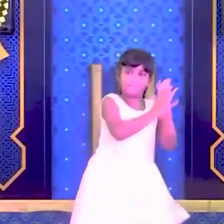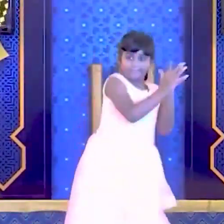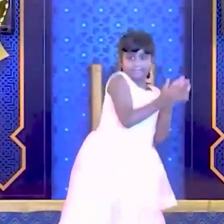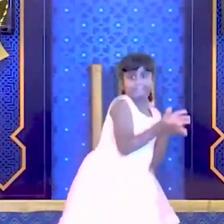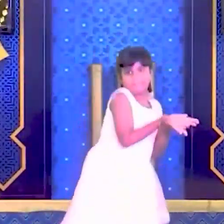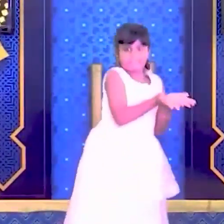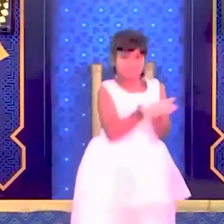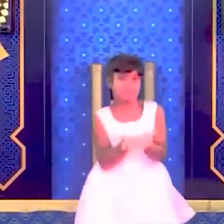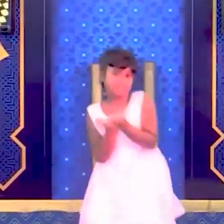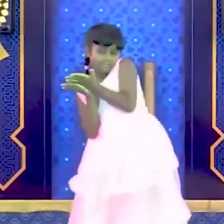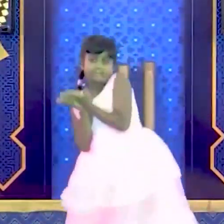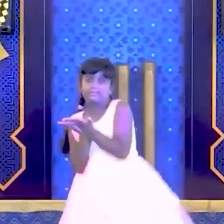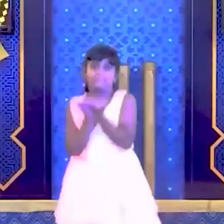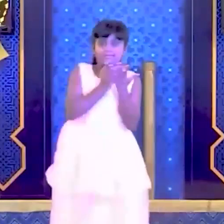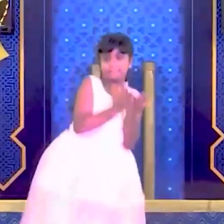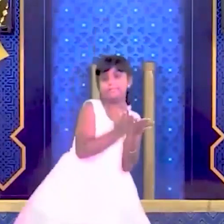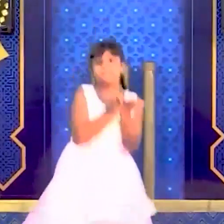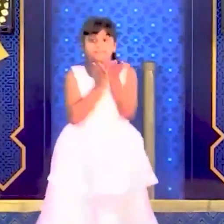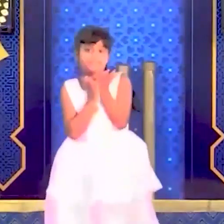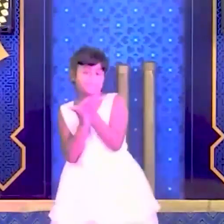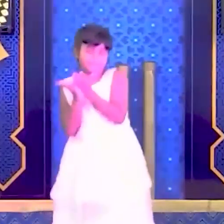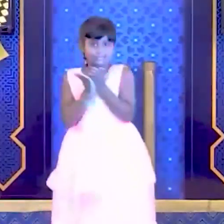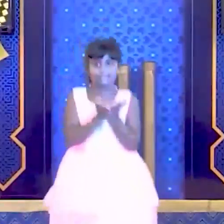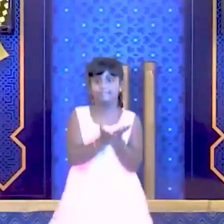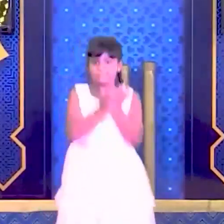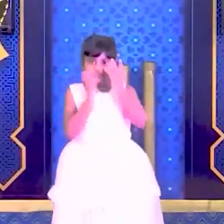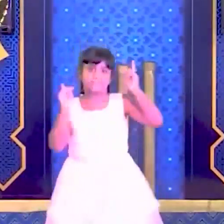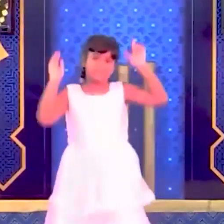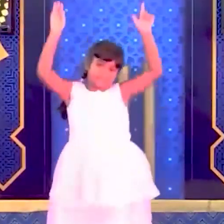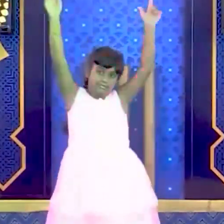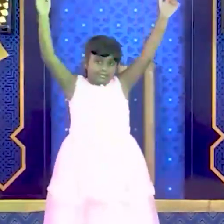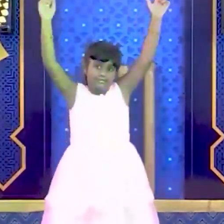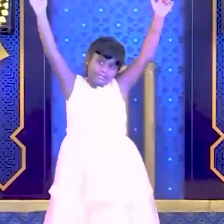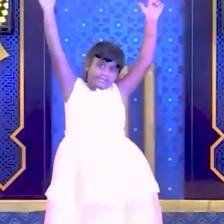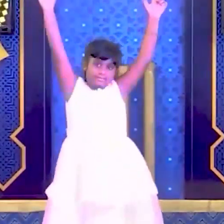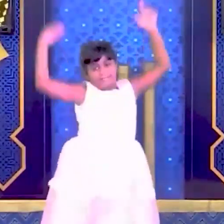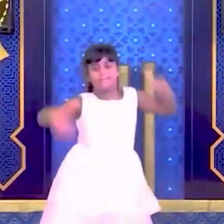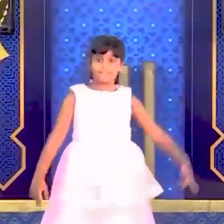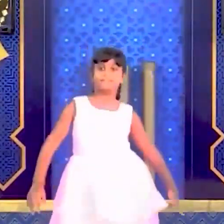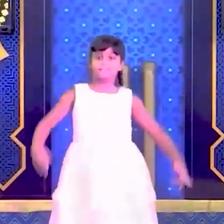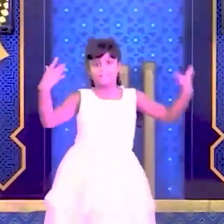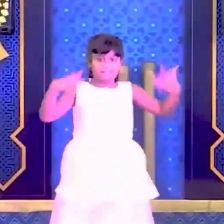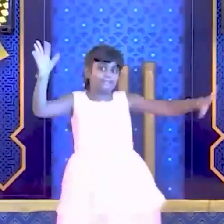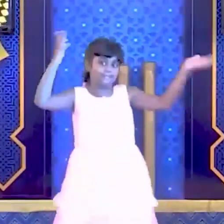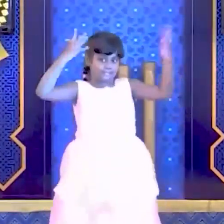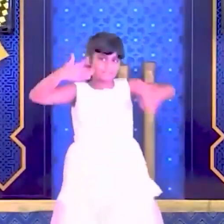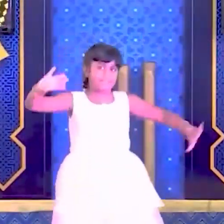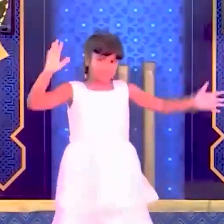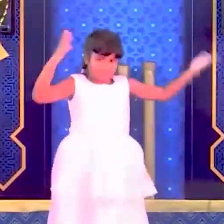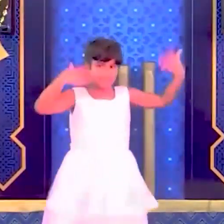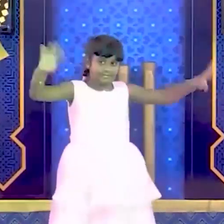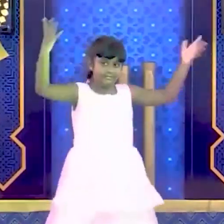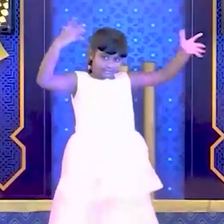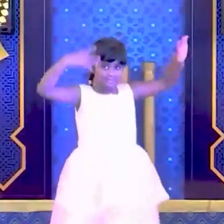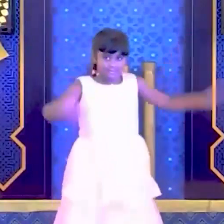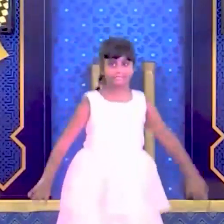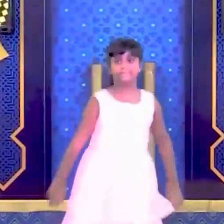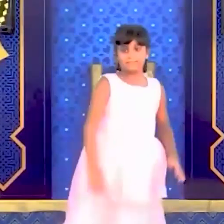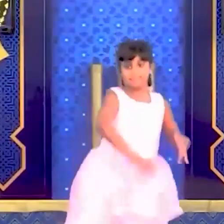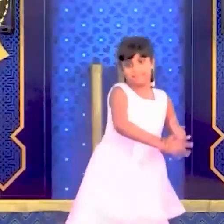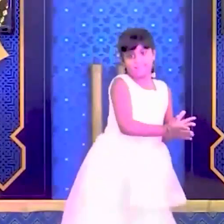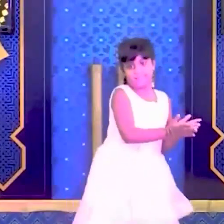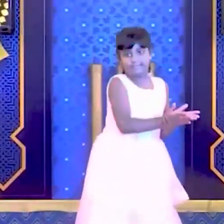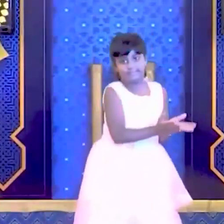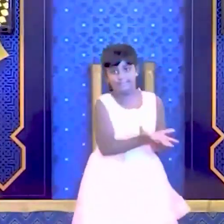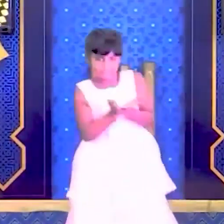उसका वचन हमेशा रहेगा। स्वयं को पृथ्वी टल जाएंगे